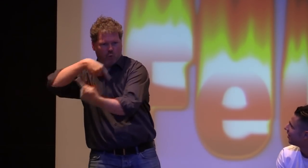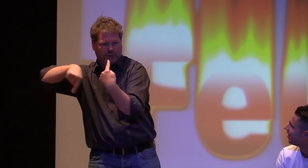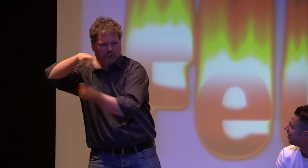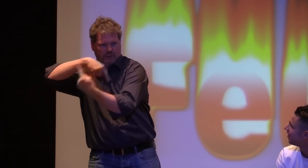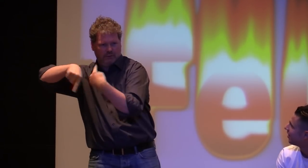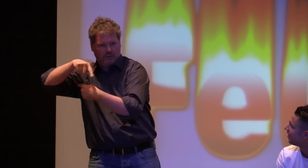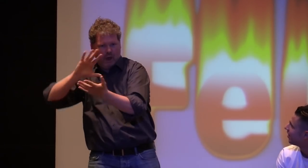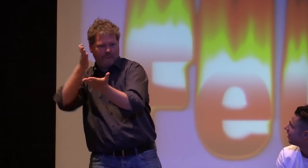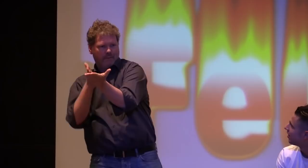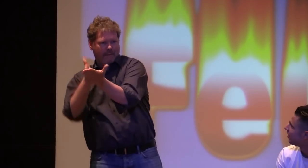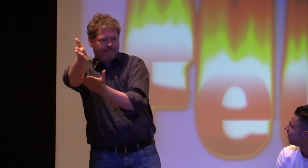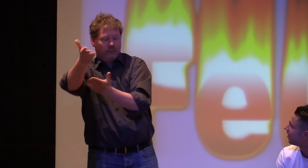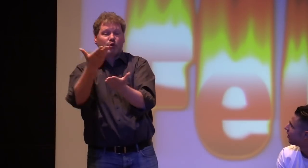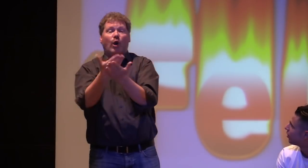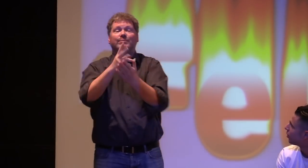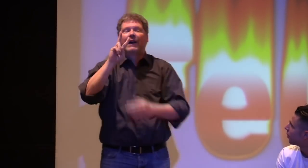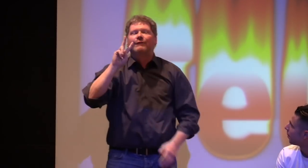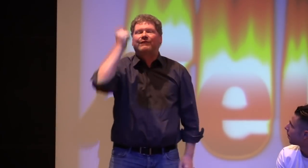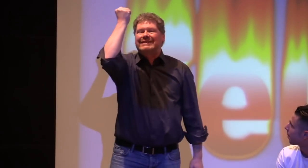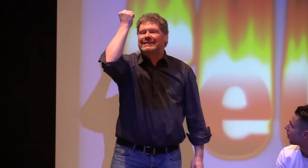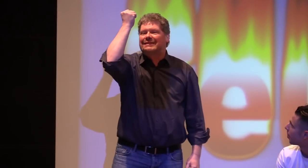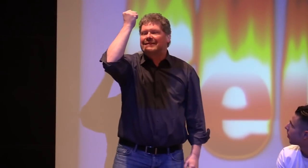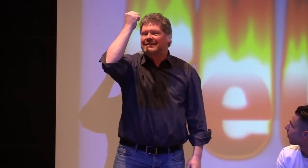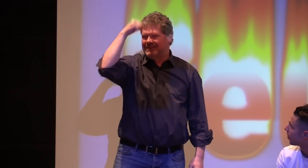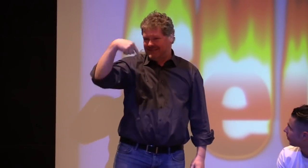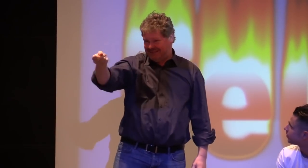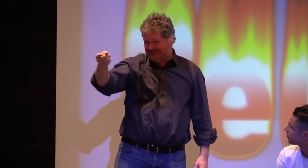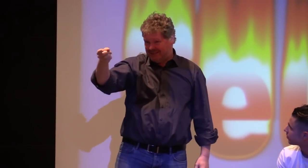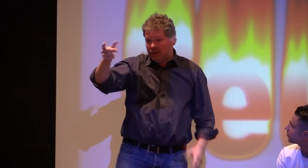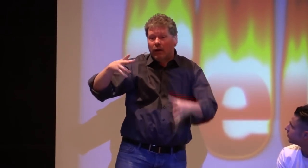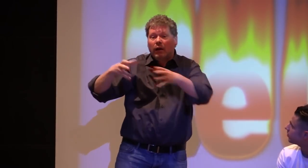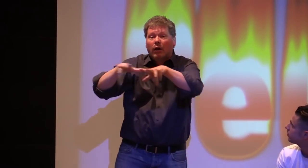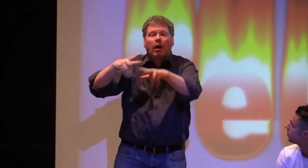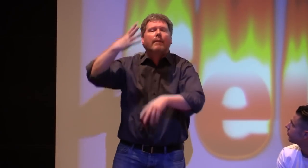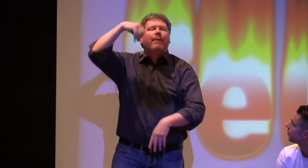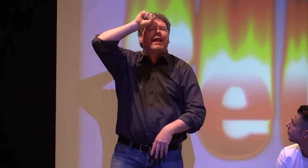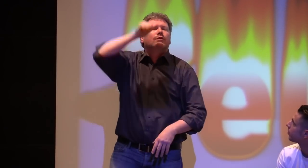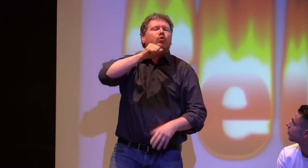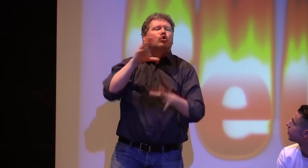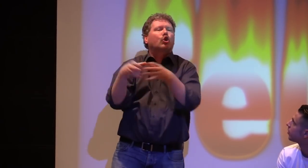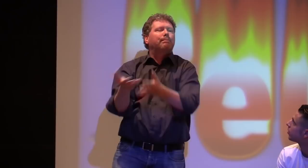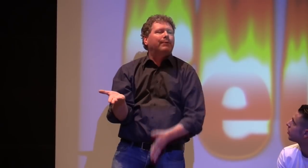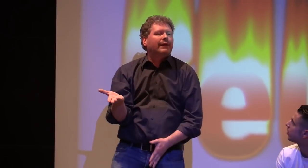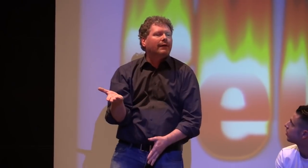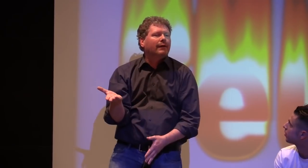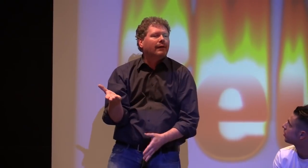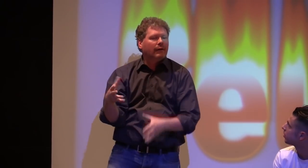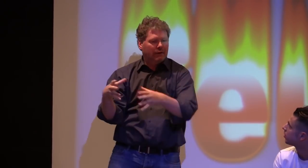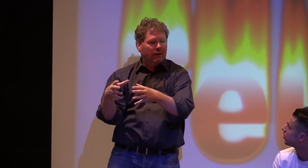als bei der ganzen Arbeit. Aber man muss schon sagen, die Vereine haben da einfach mehr erreicht. Zum Beispiel das Bifest, was